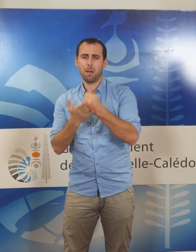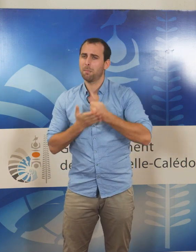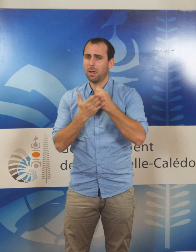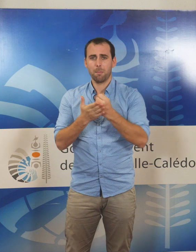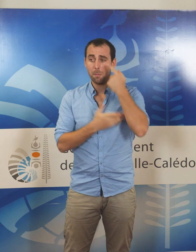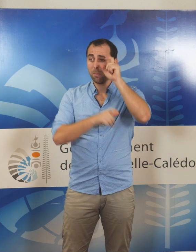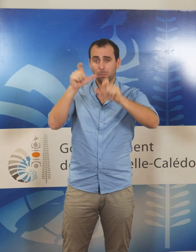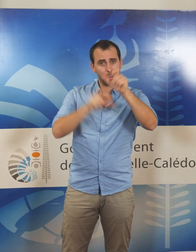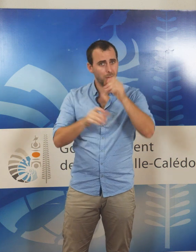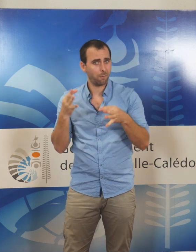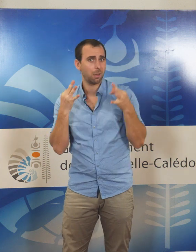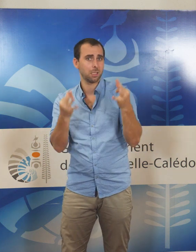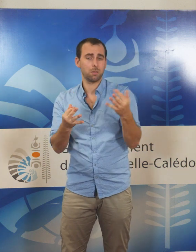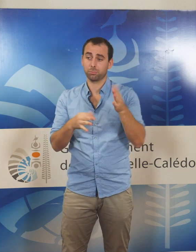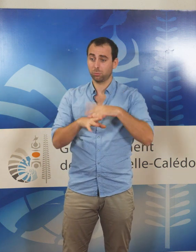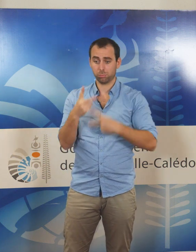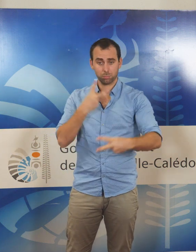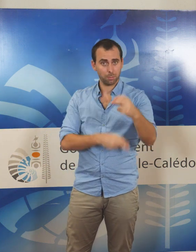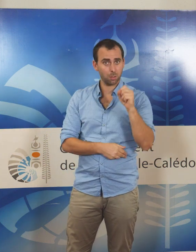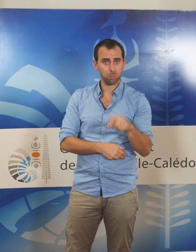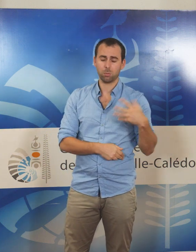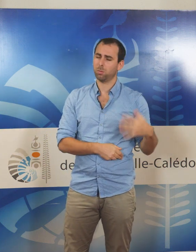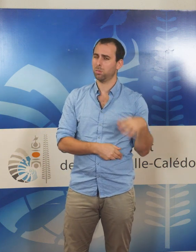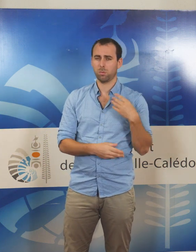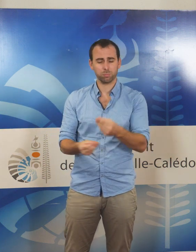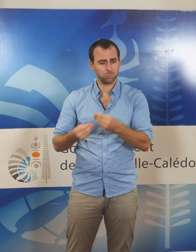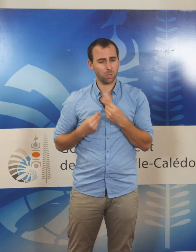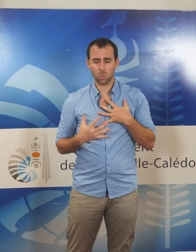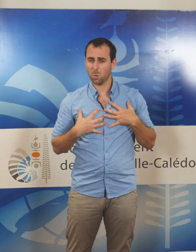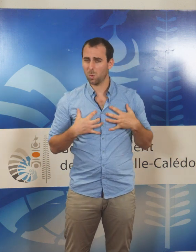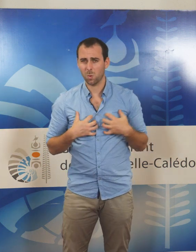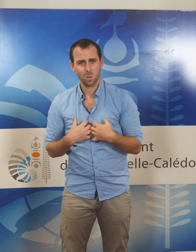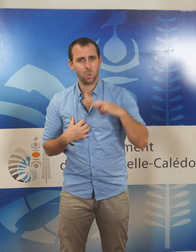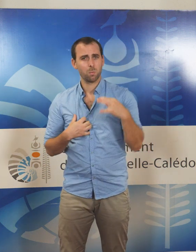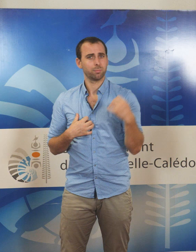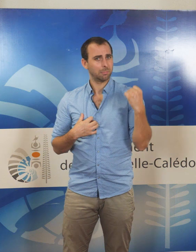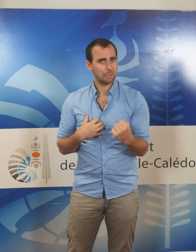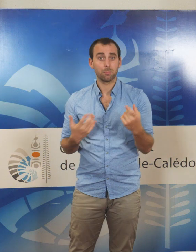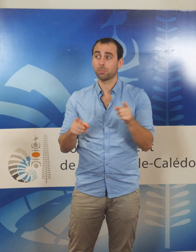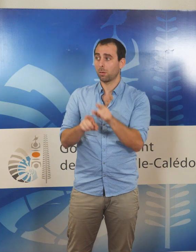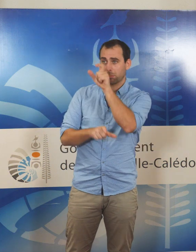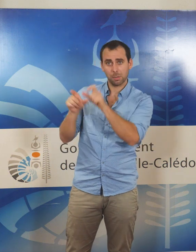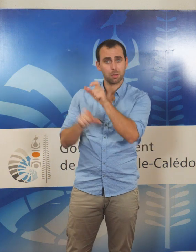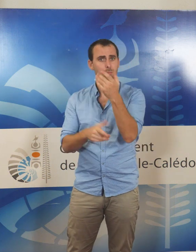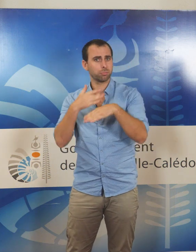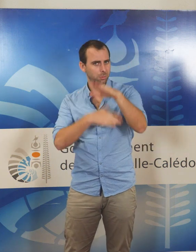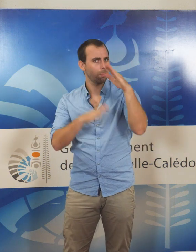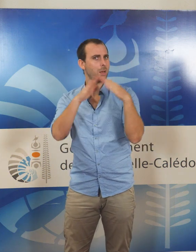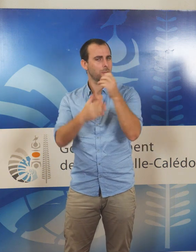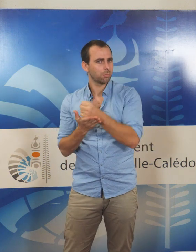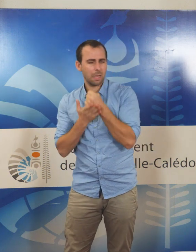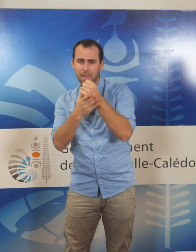vulnérables, qui ont parfois aussi très mal vécu cette période. Également, les personnes qui accompagnent à domicile. Et je voudrais